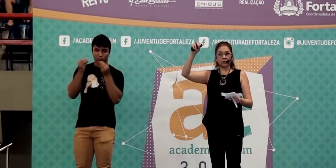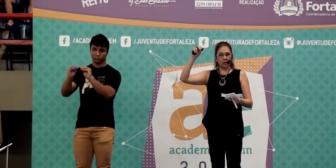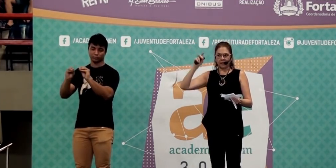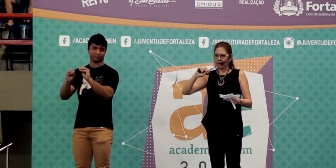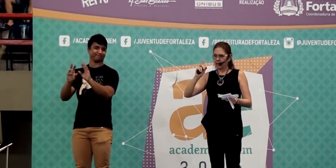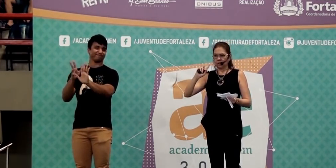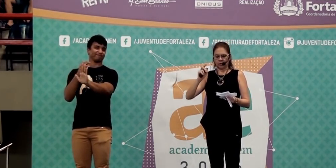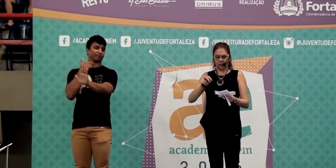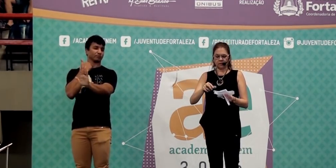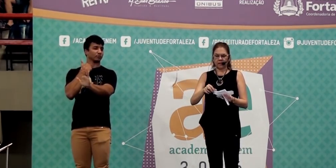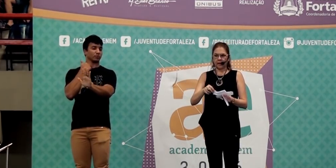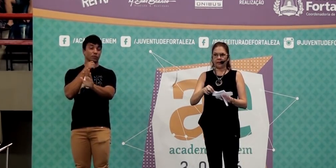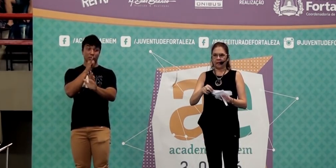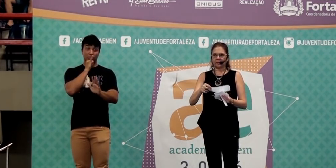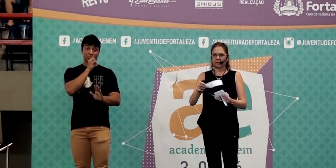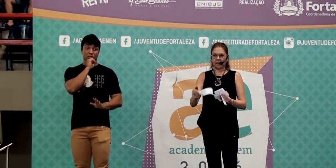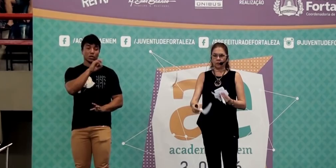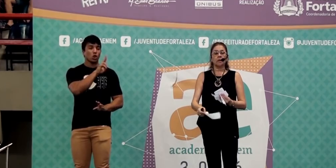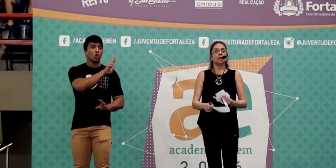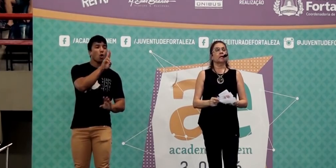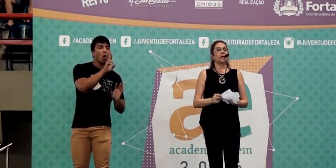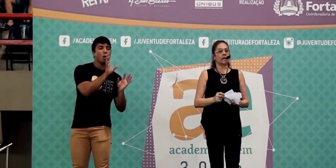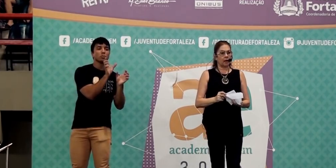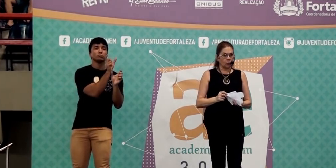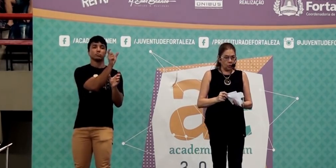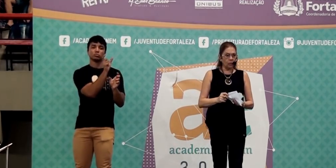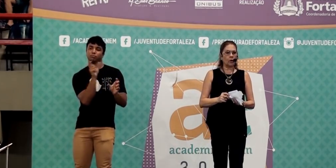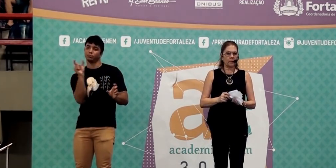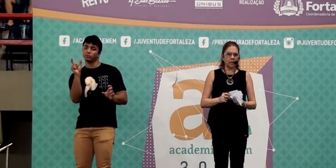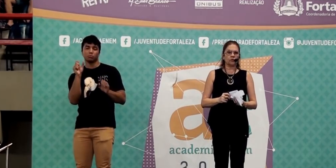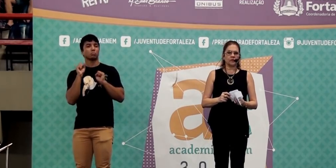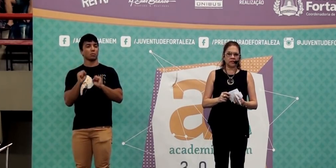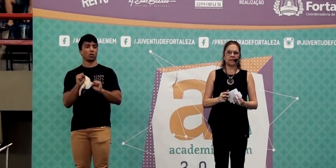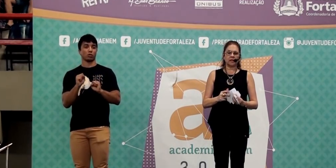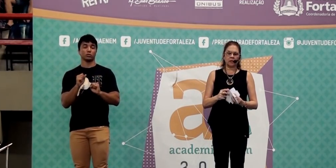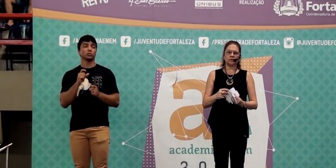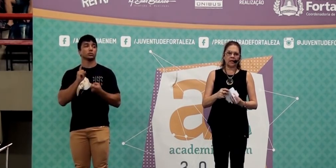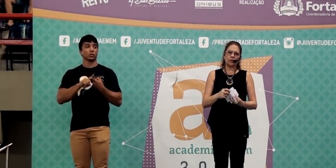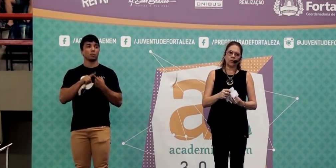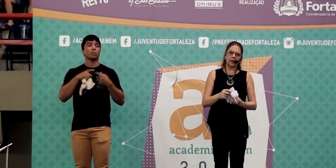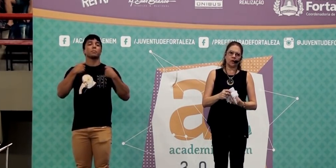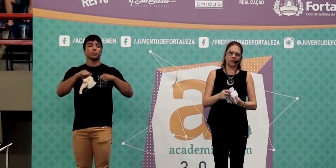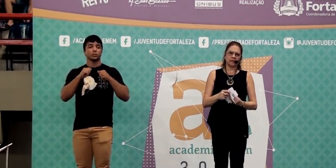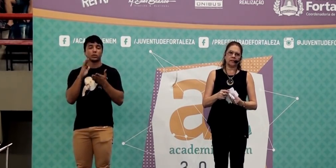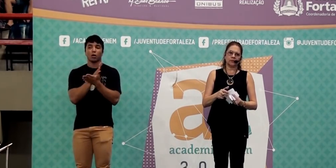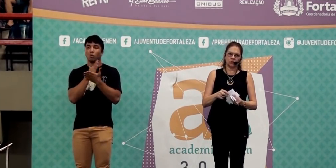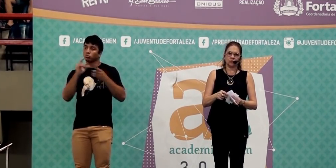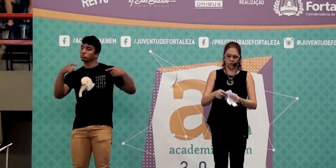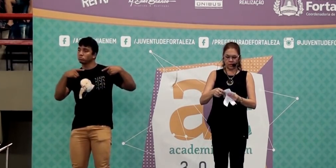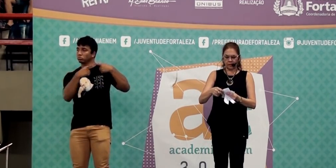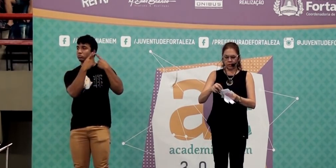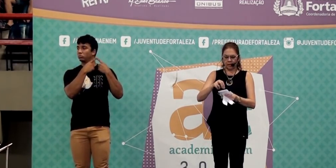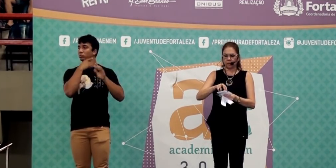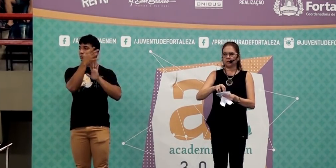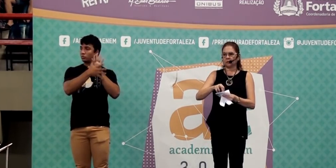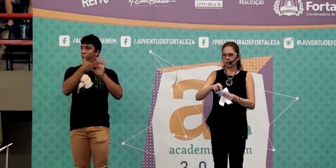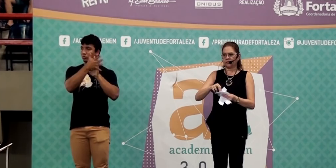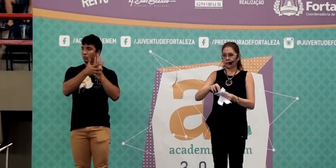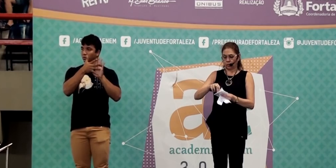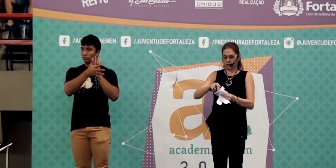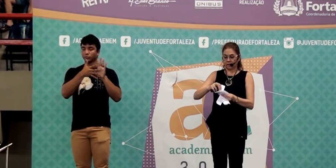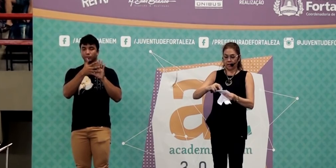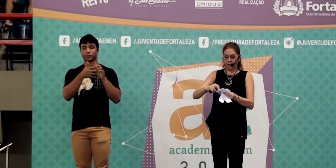lá isoladamente, não será penalizado. E em algum momento você tem que usar alguma coisa de um dos 3